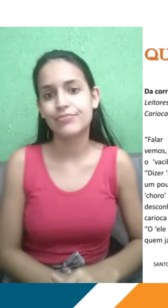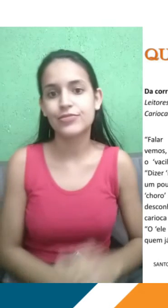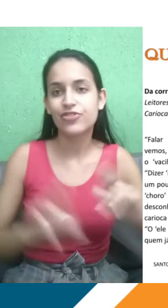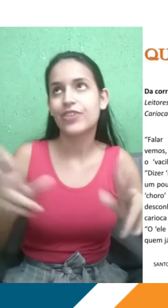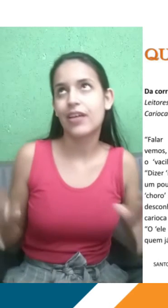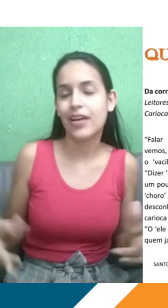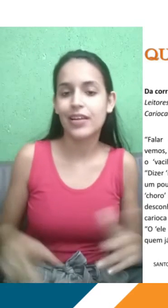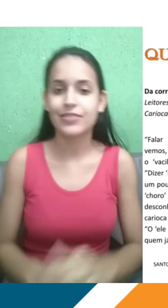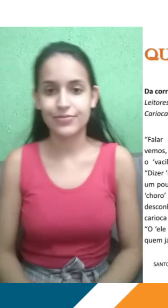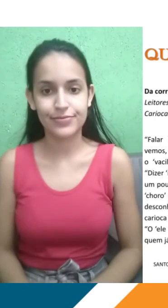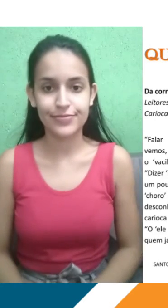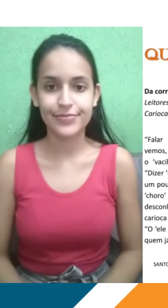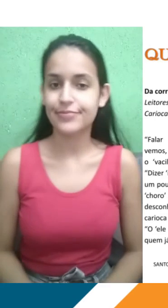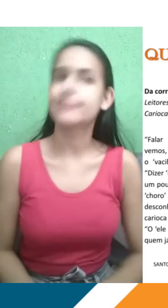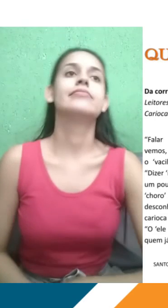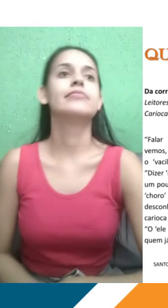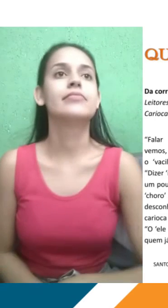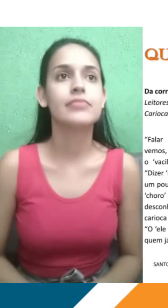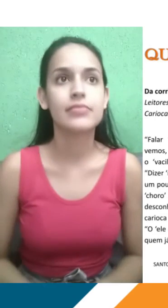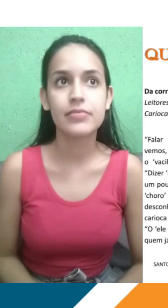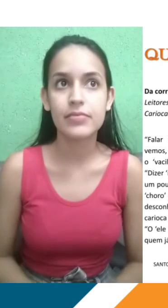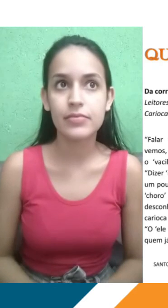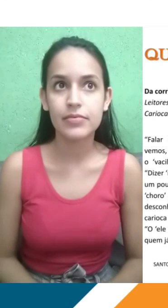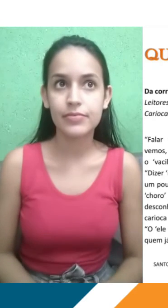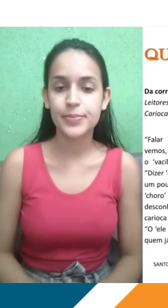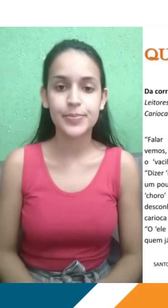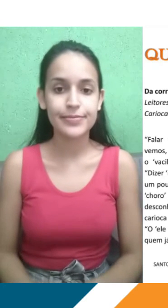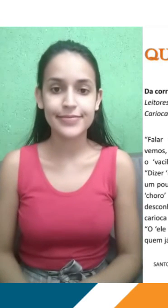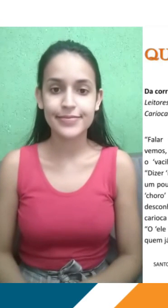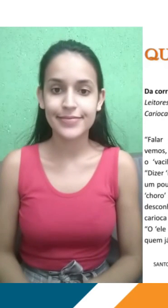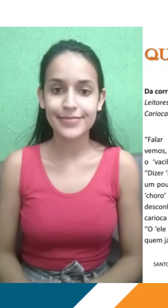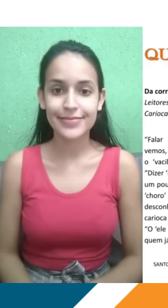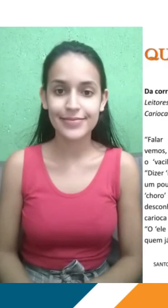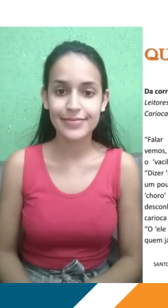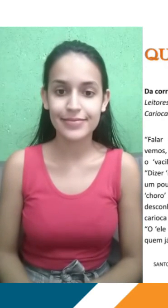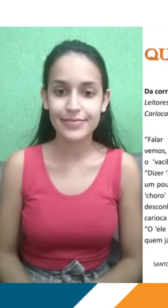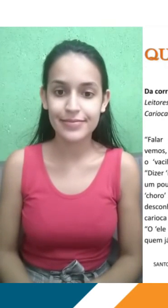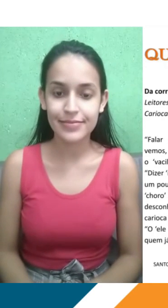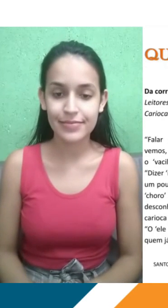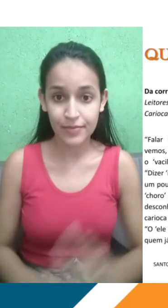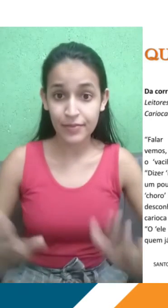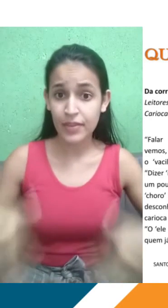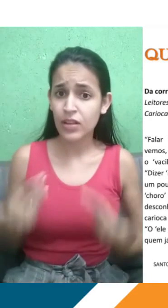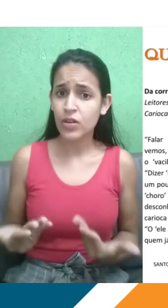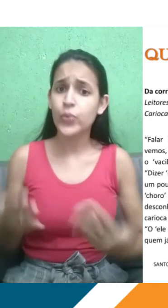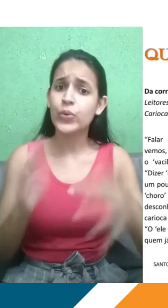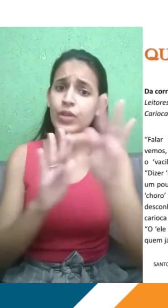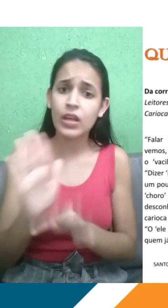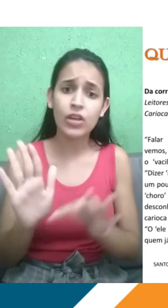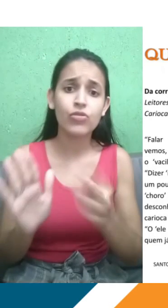cariocas. Considerando as informações acima, o enunciado da questão solicita qual seria a assertiva